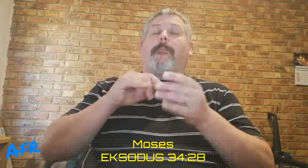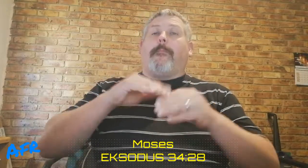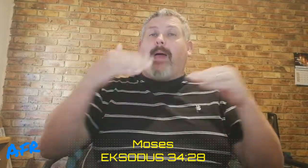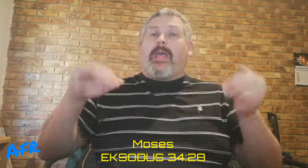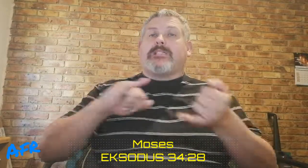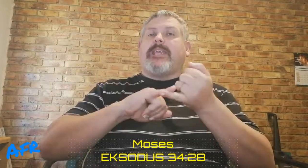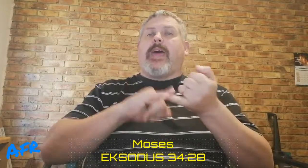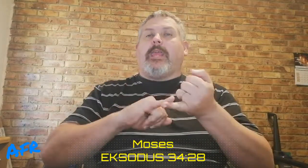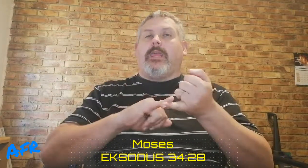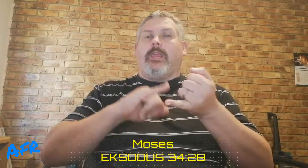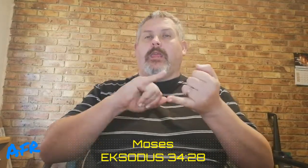die berg Sinai,